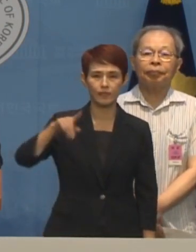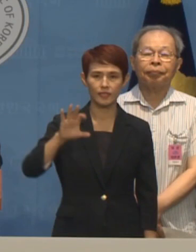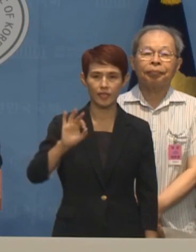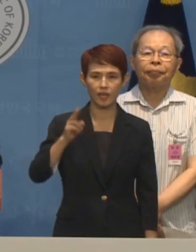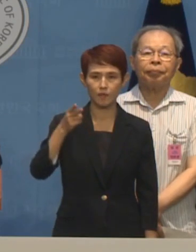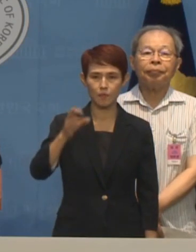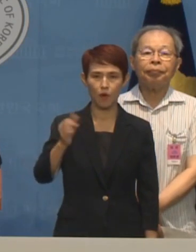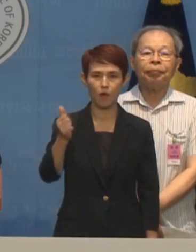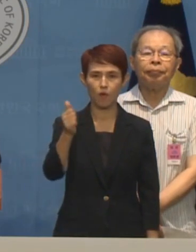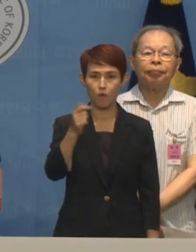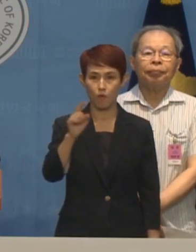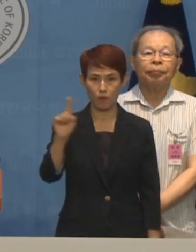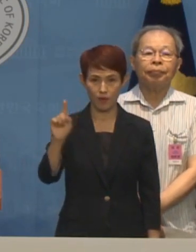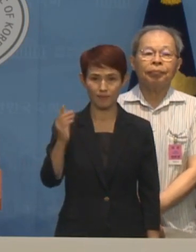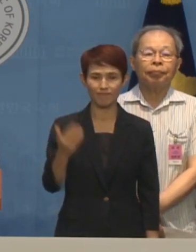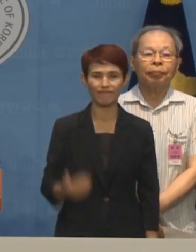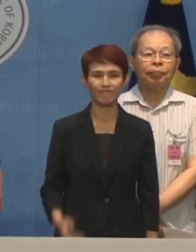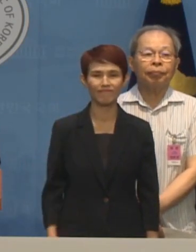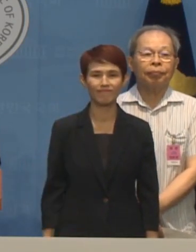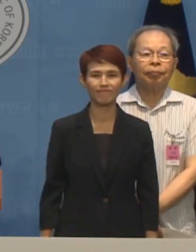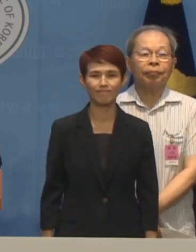장병화 선생님 오셨습니다.